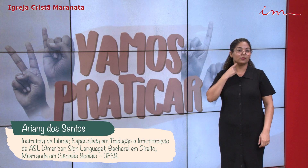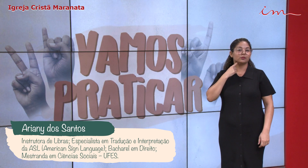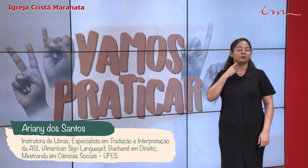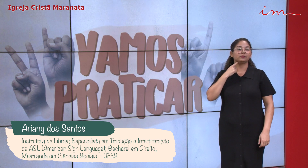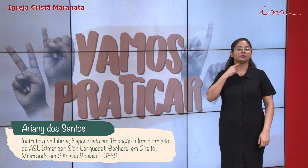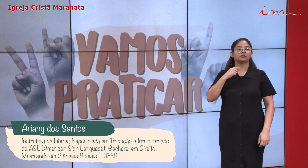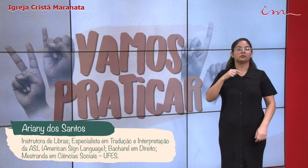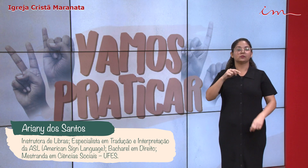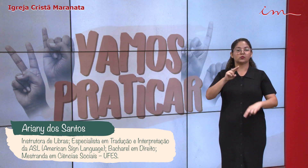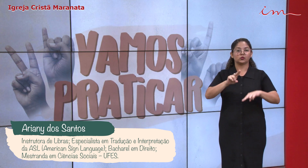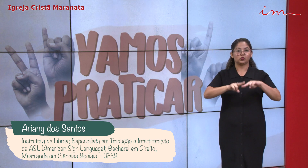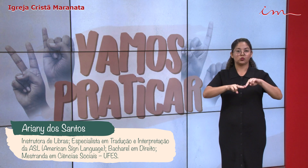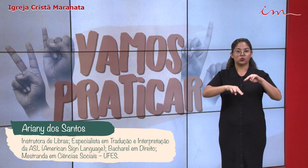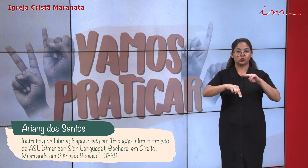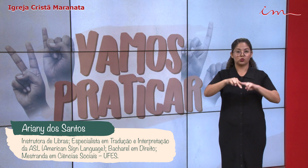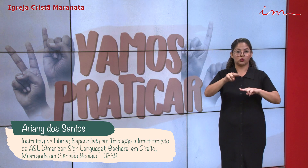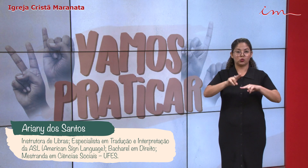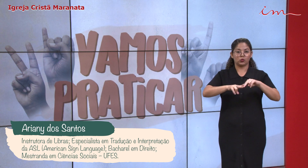maio,